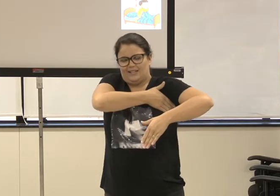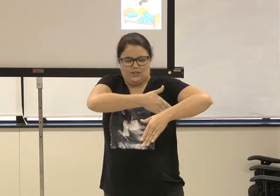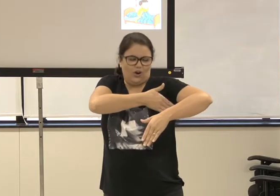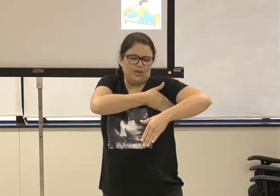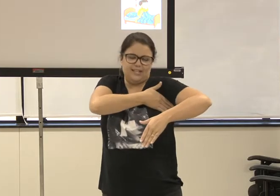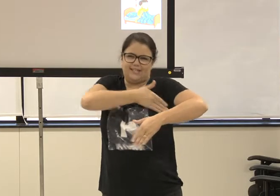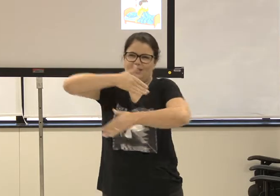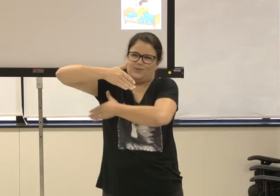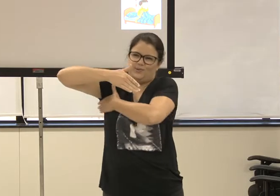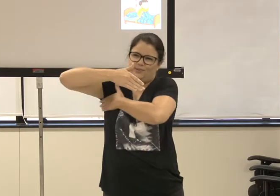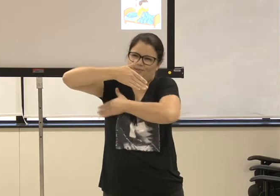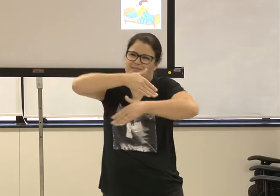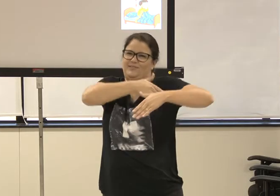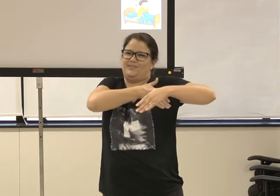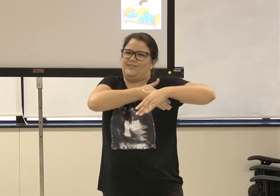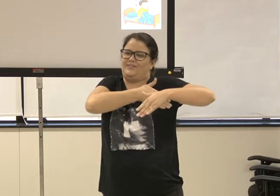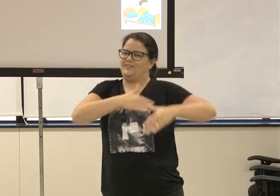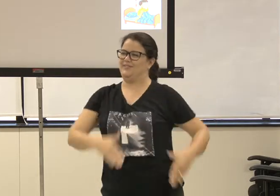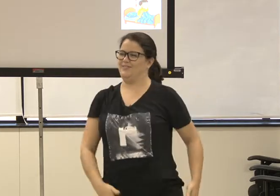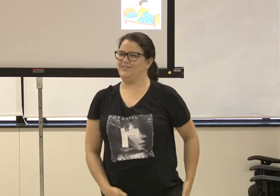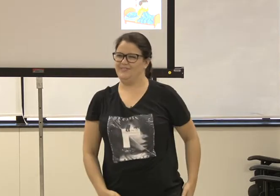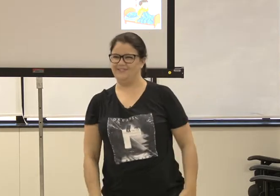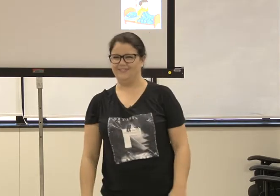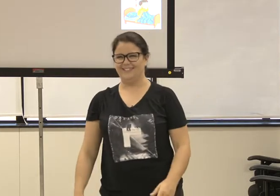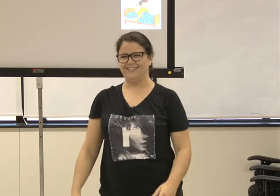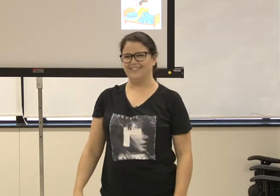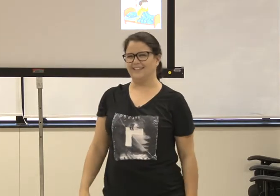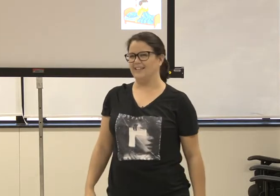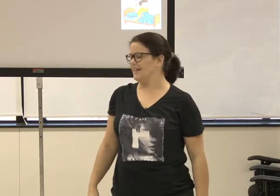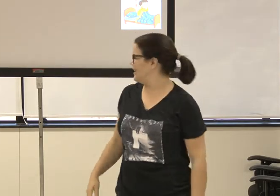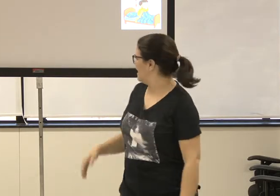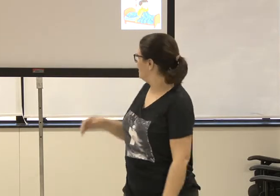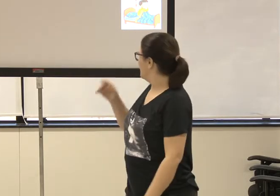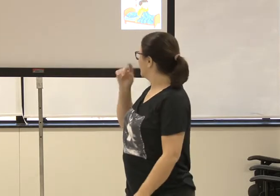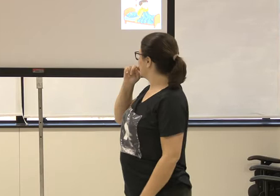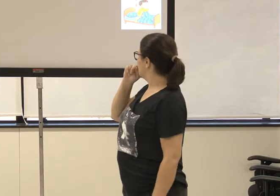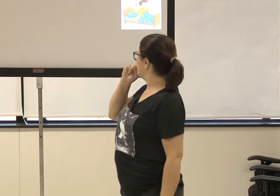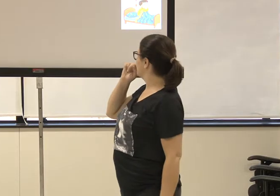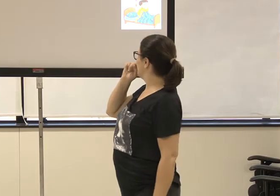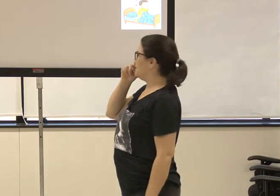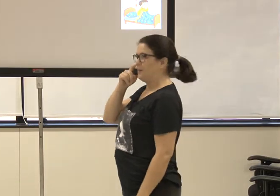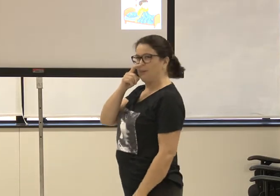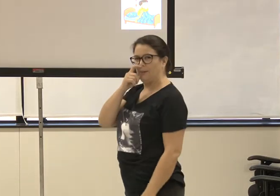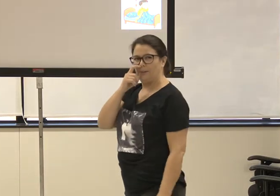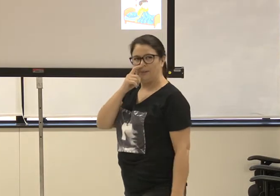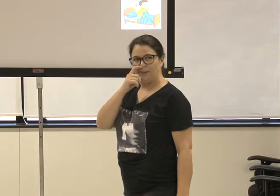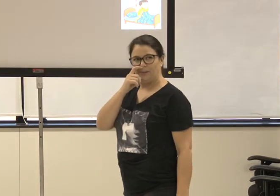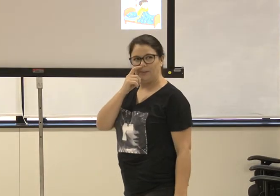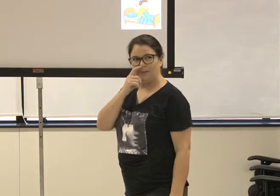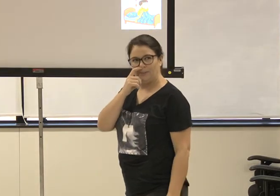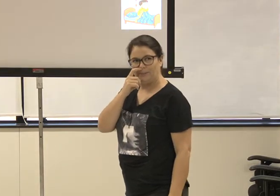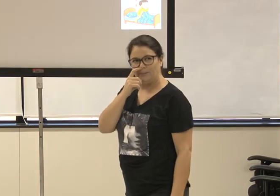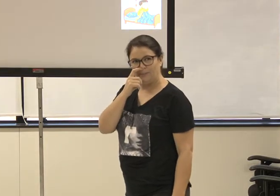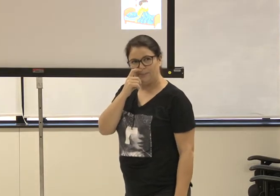Só o lencinho. Mas quando é mais rápido, é isso. A Maria não sabia disso, não. Vai se